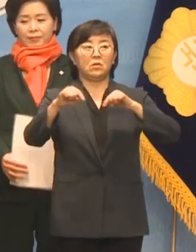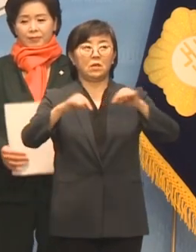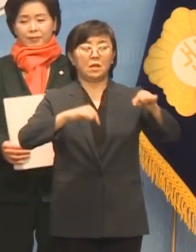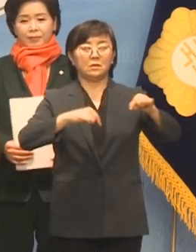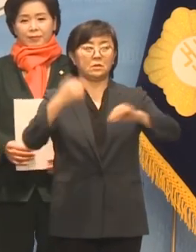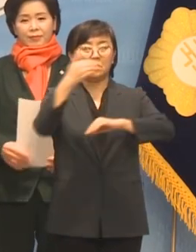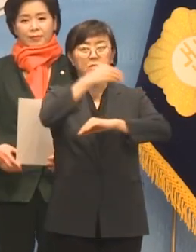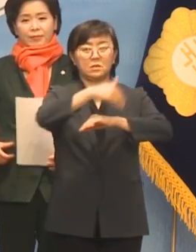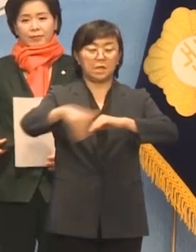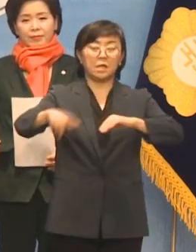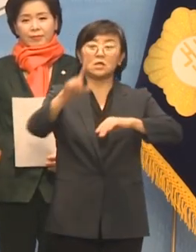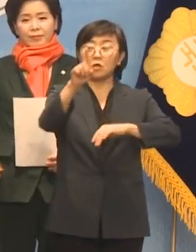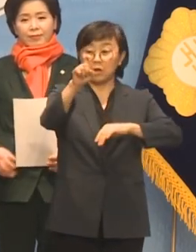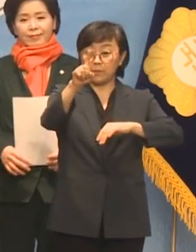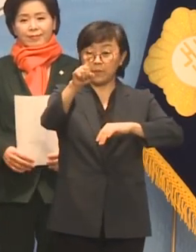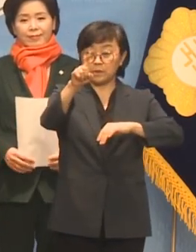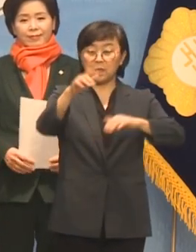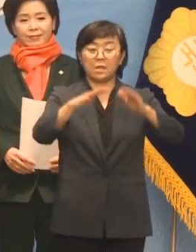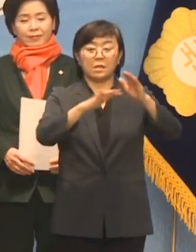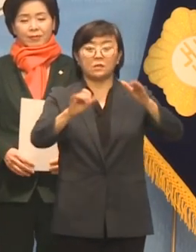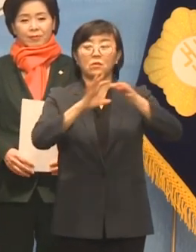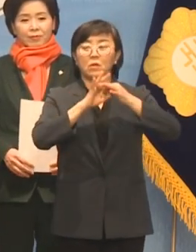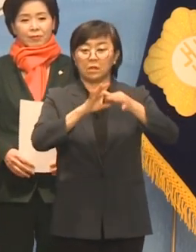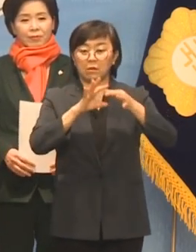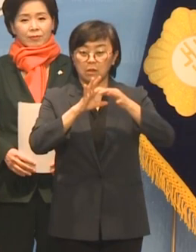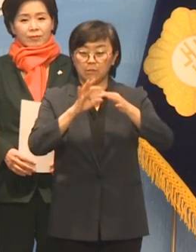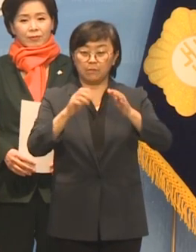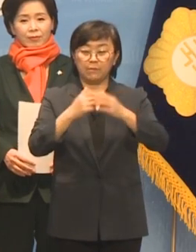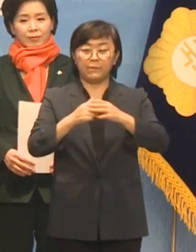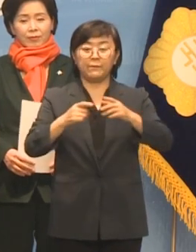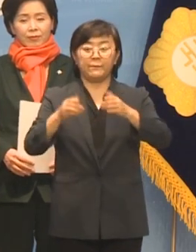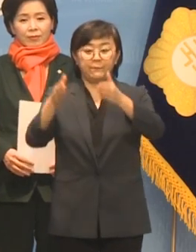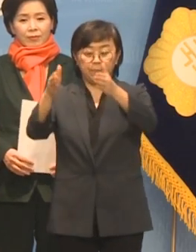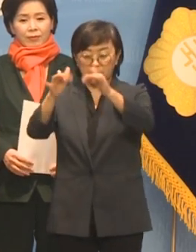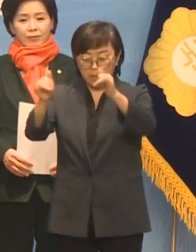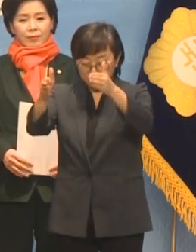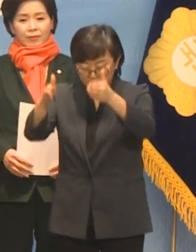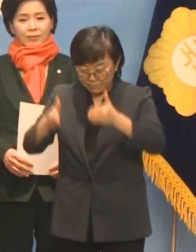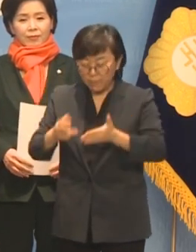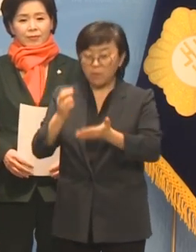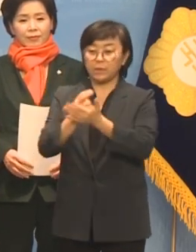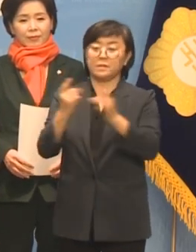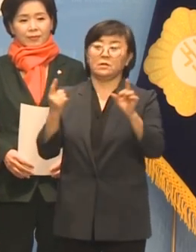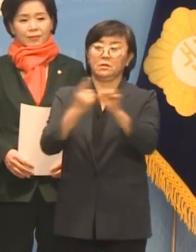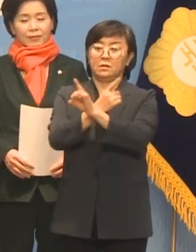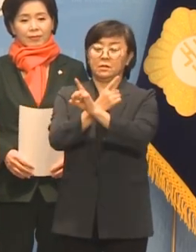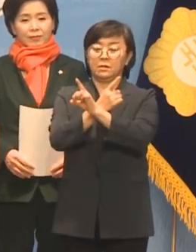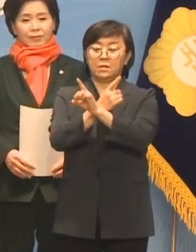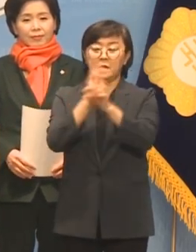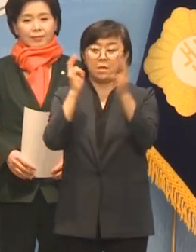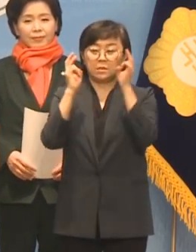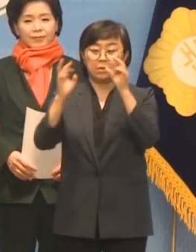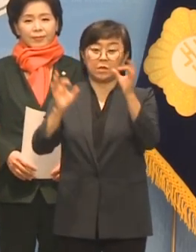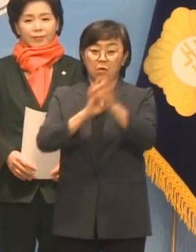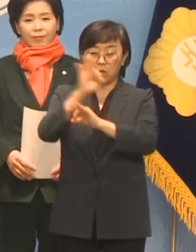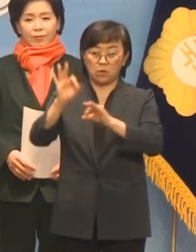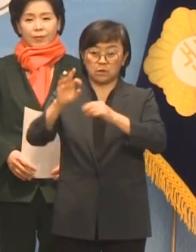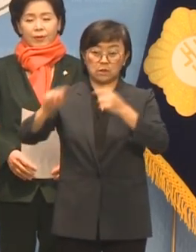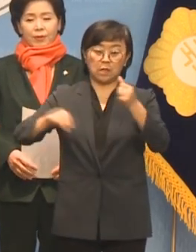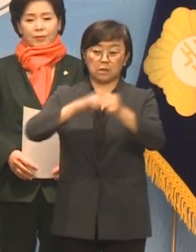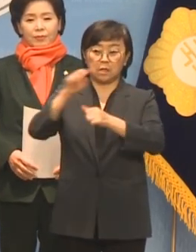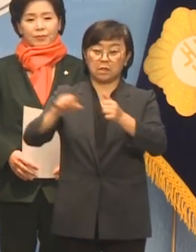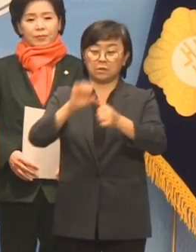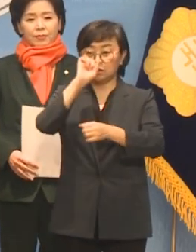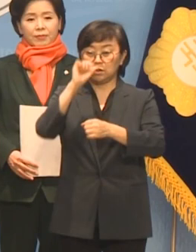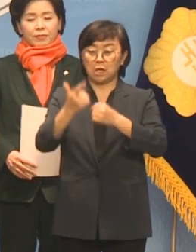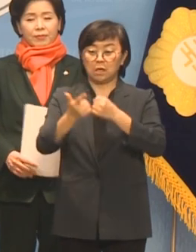시리즈 11번째로 가족관계와 관련한 민법 개정안입니다. 기업의 경영 상태가 어려워져